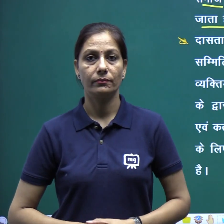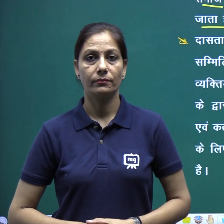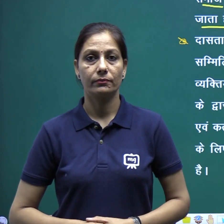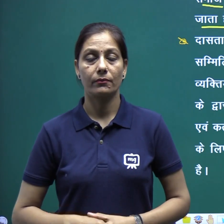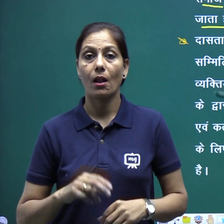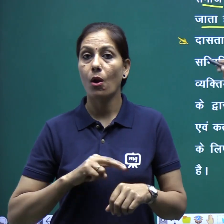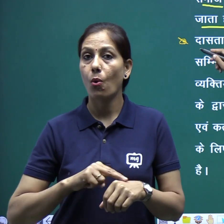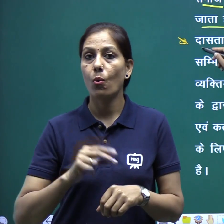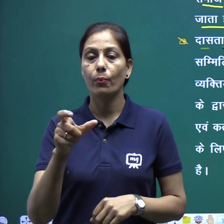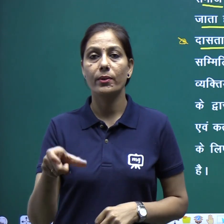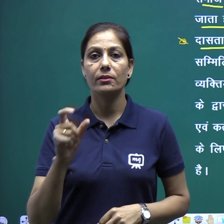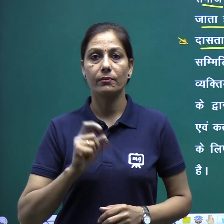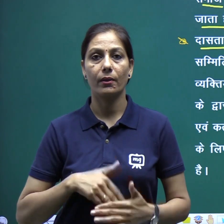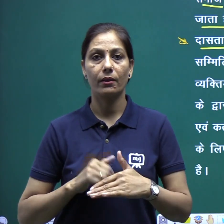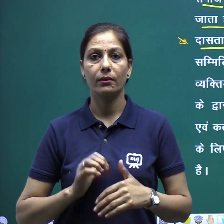दास्ता में